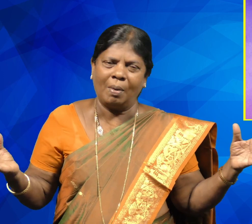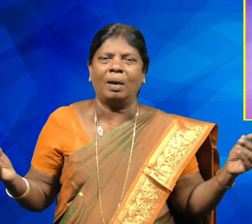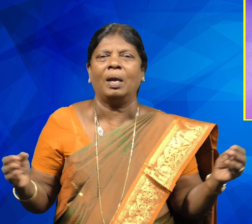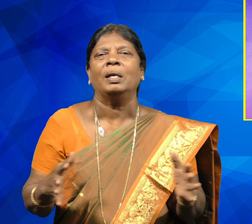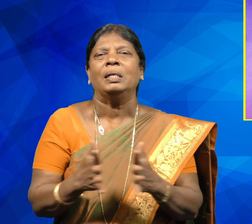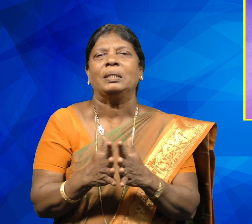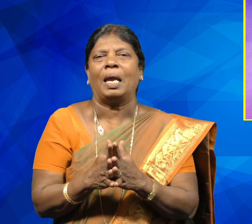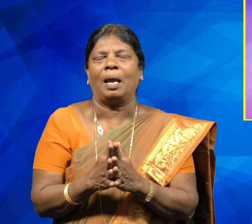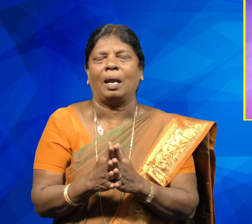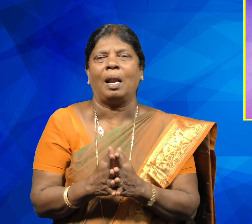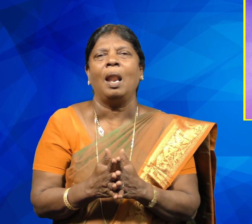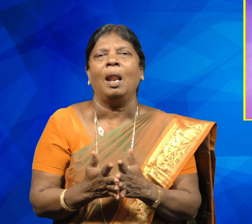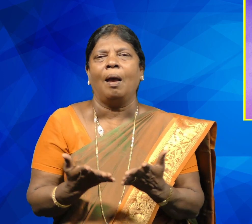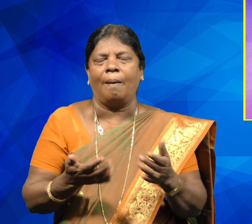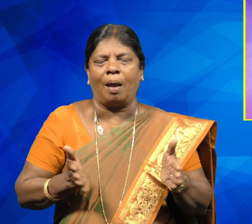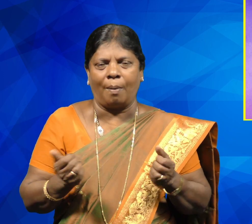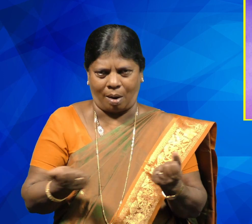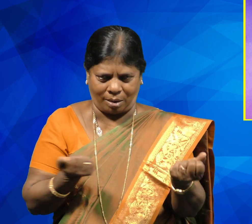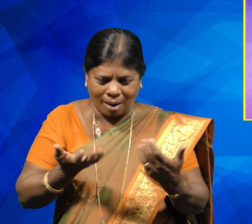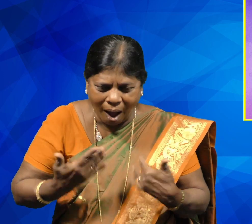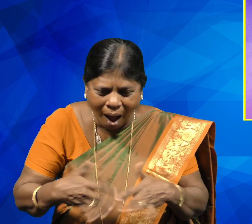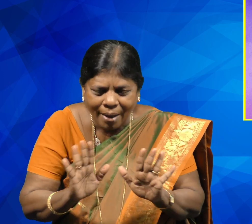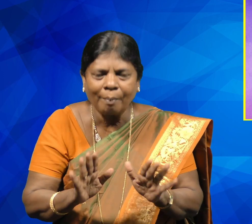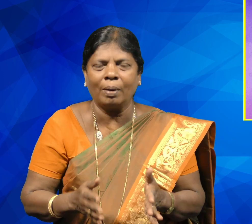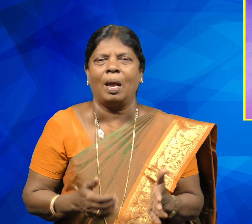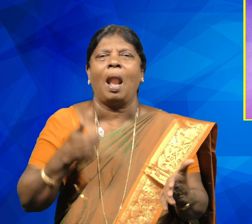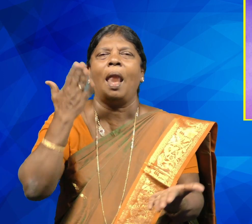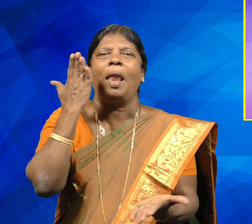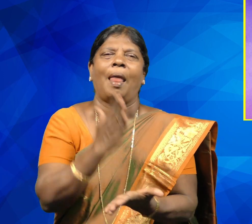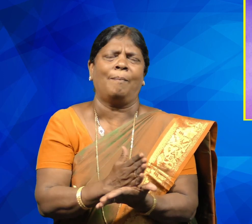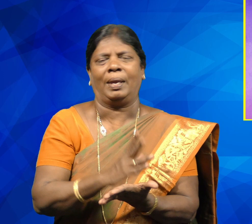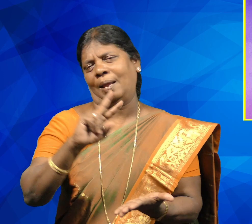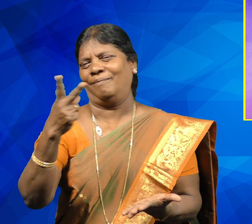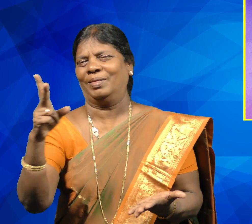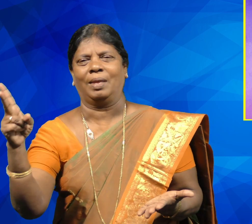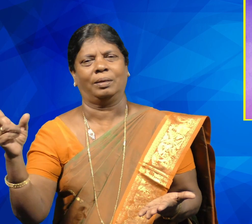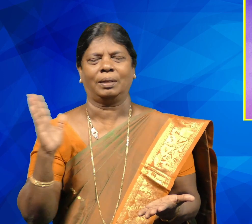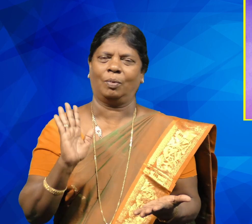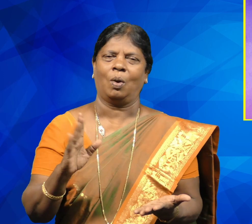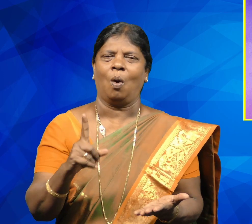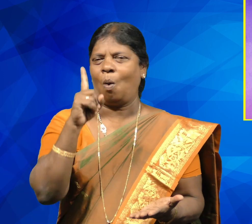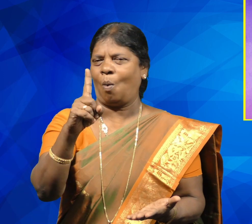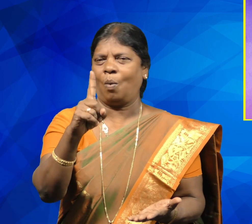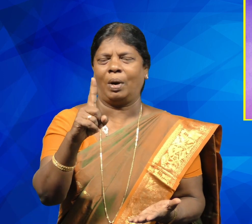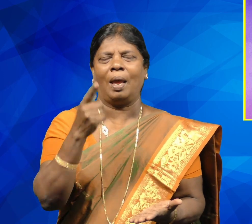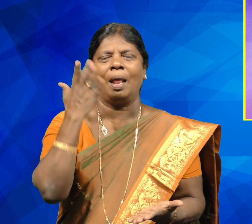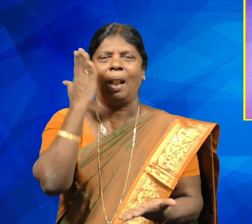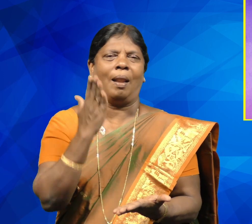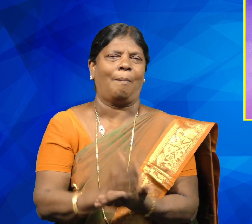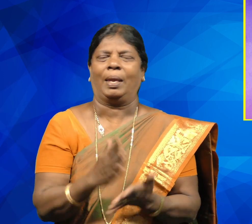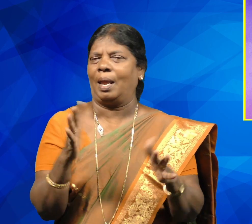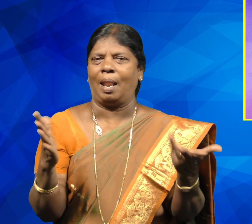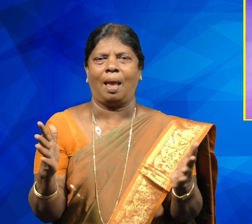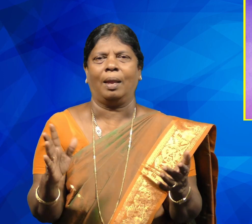பெரும்பாலான மக்கள் தங்களுடைய பயணத்தை தொடங்கும் பொழுது அவருடைய நம்பிக்கையில் வித்தியாசம் இருக்கிறது. எல்லாரும் ஒன்றுபோல்